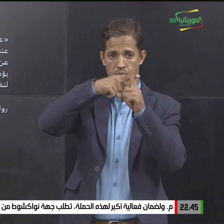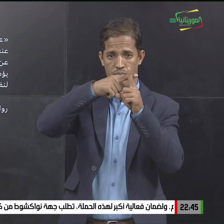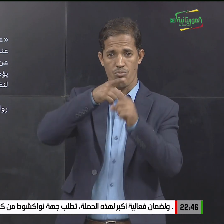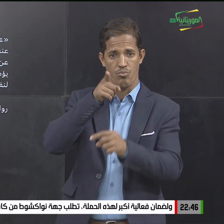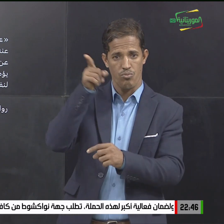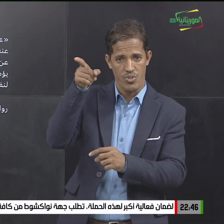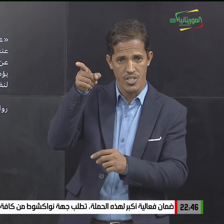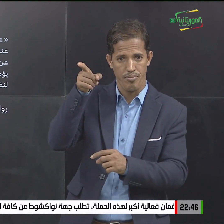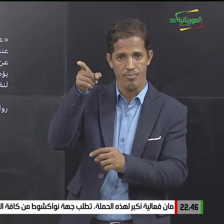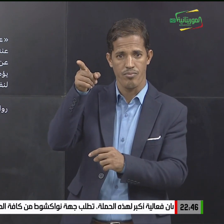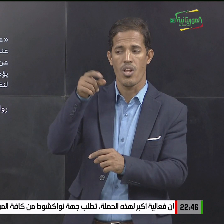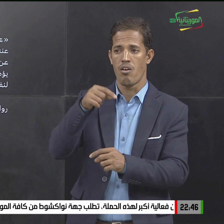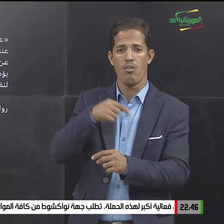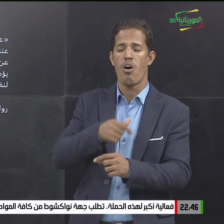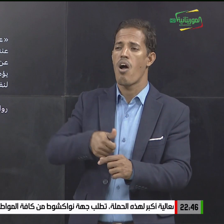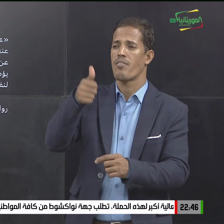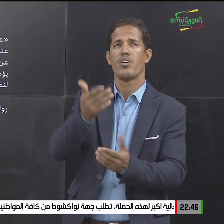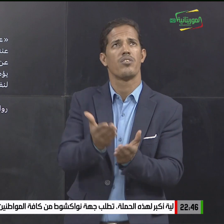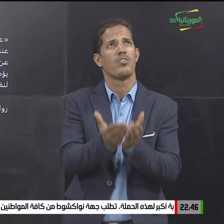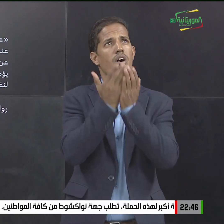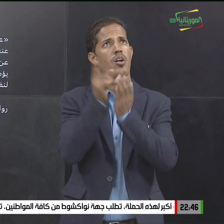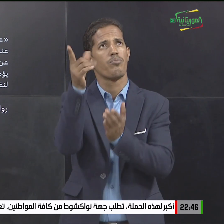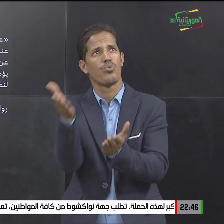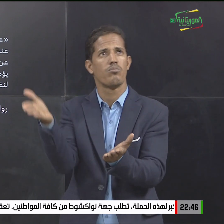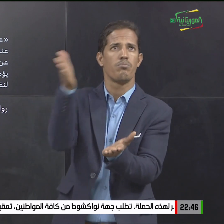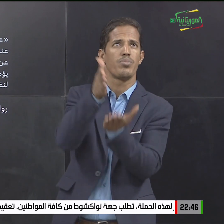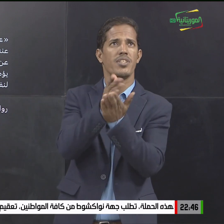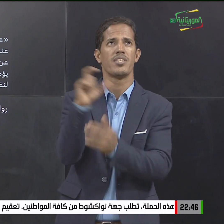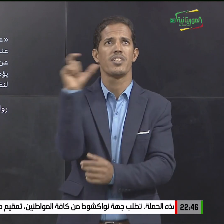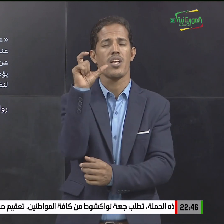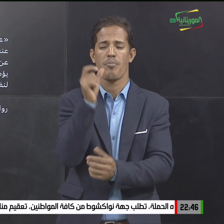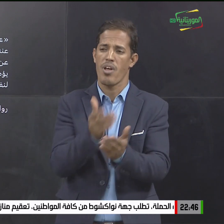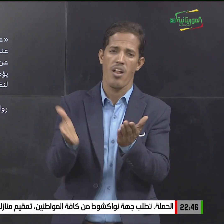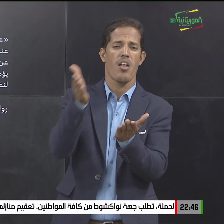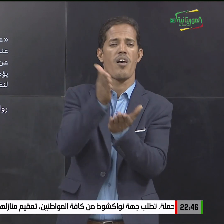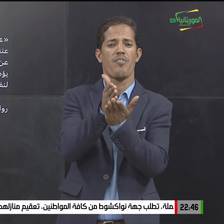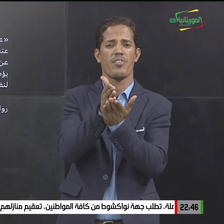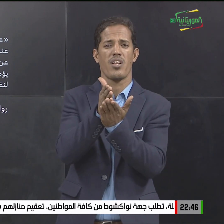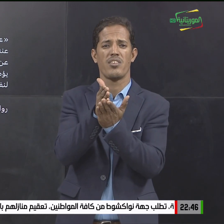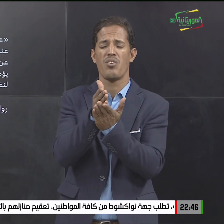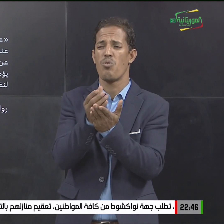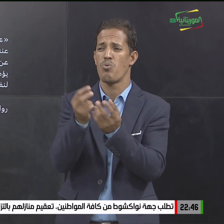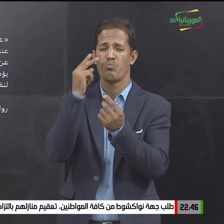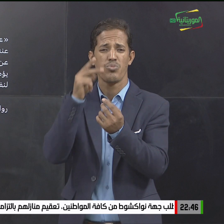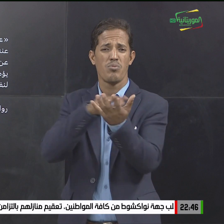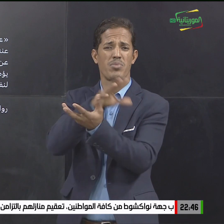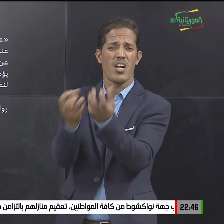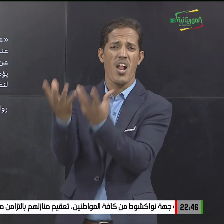الإيمان وأن ينقذهم من ظلمات الشرك والعصيان. وصلنا إلى نهاية